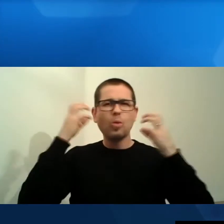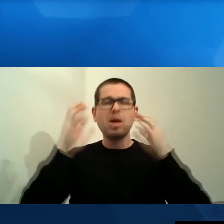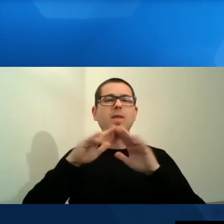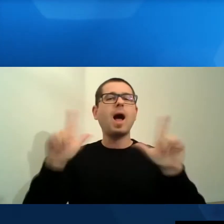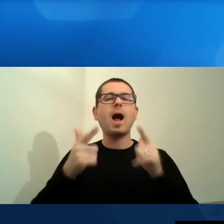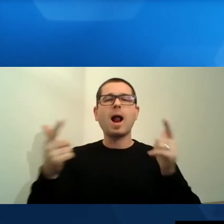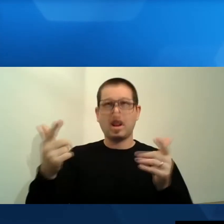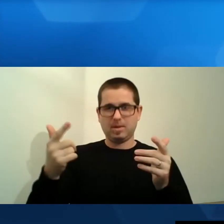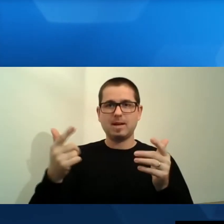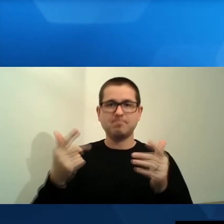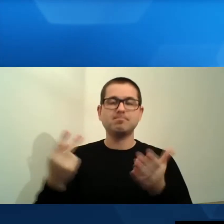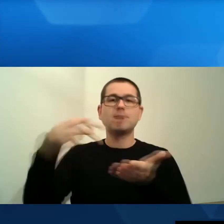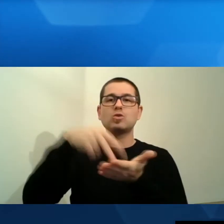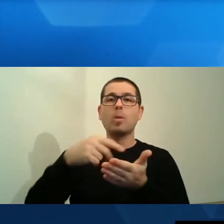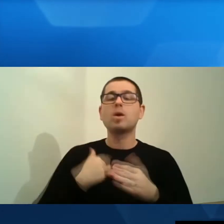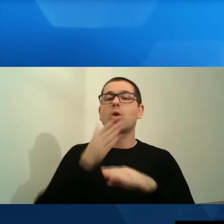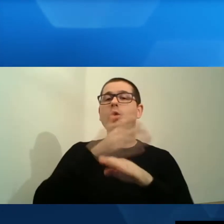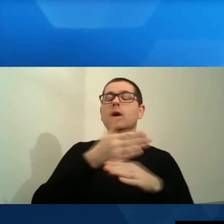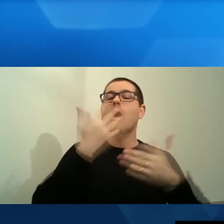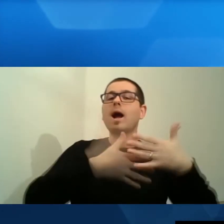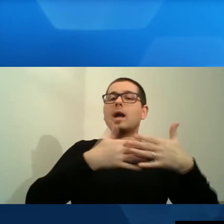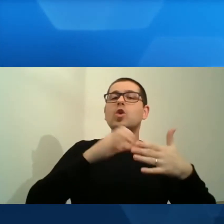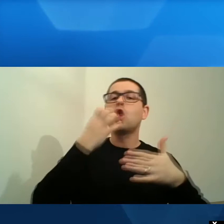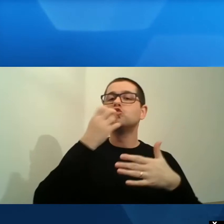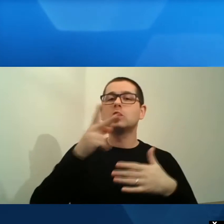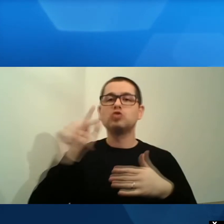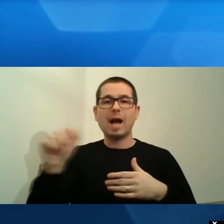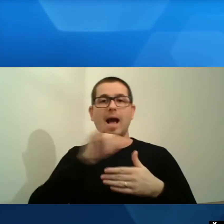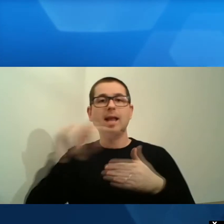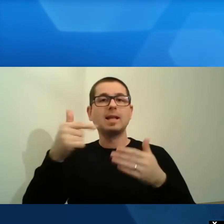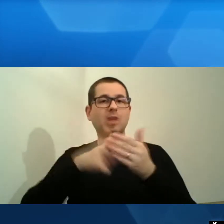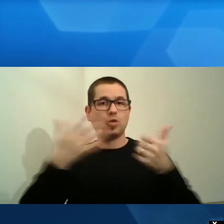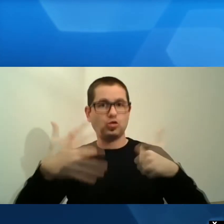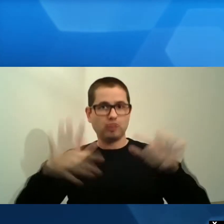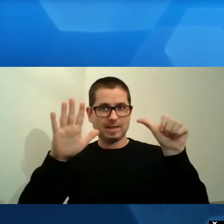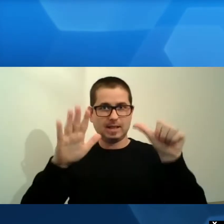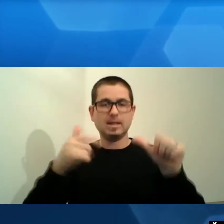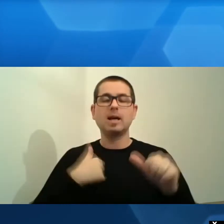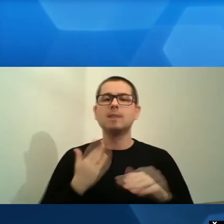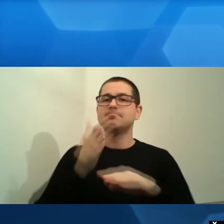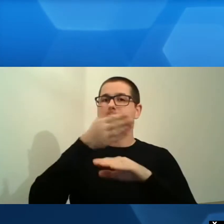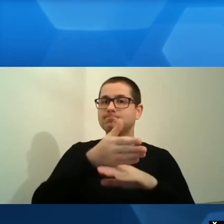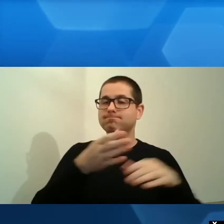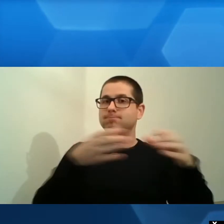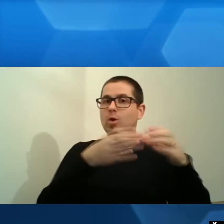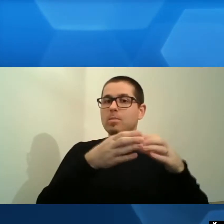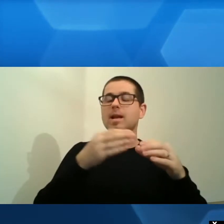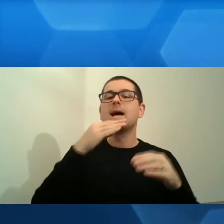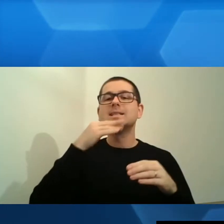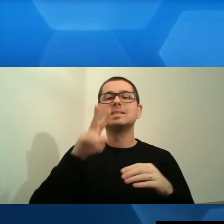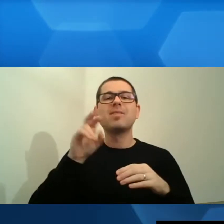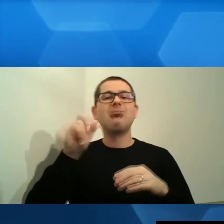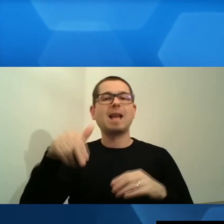ki sem se ga udeležil v Kinu Šiška leta 2016. Šel sem na koncert skupine